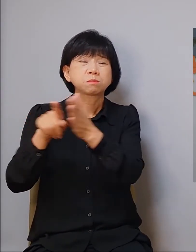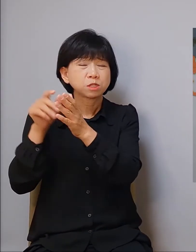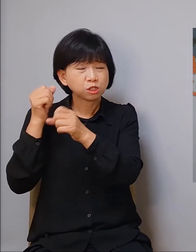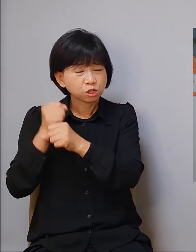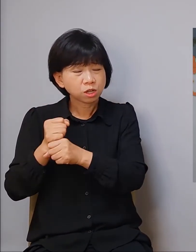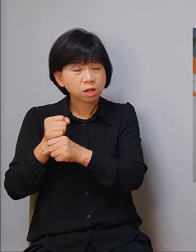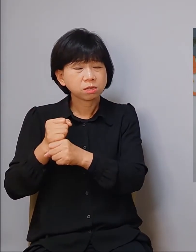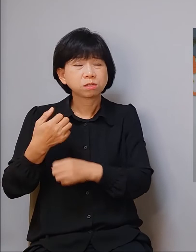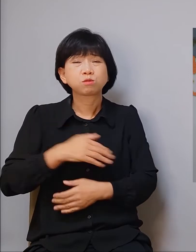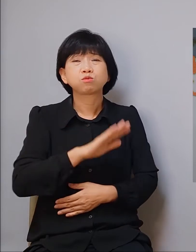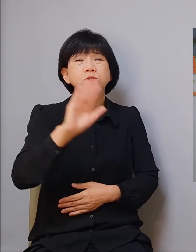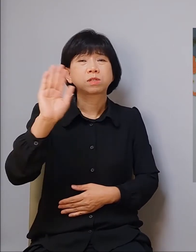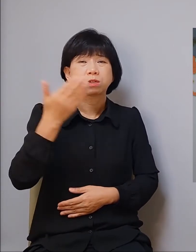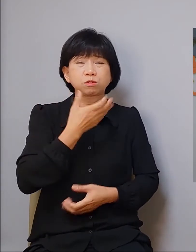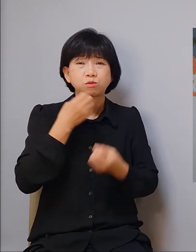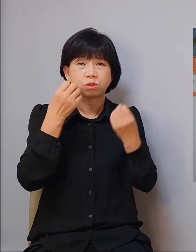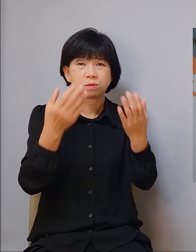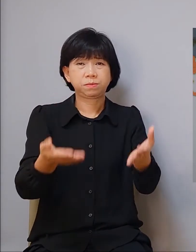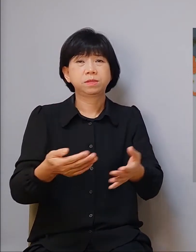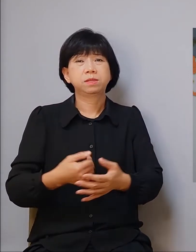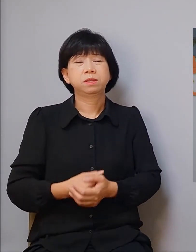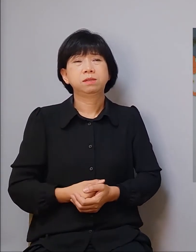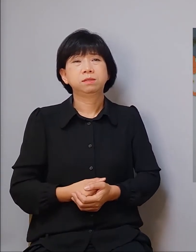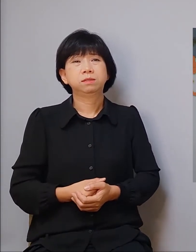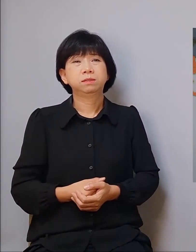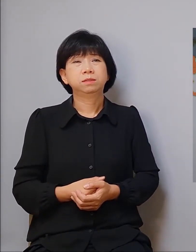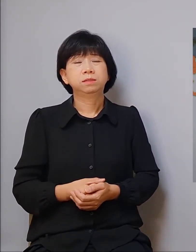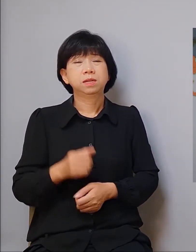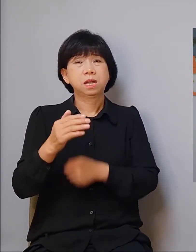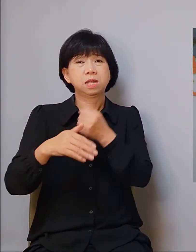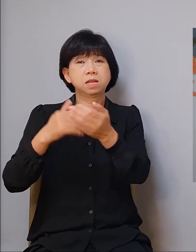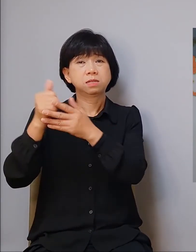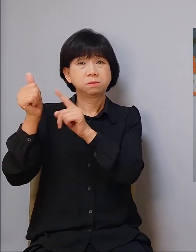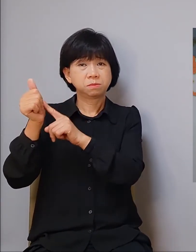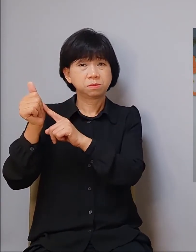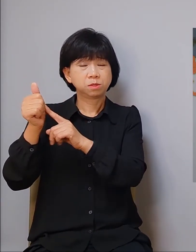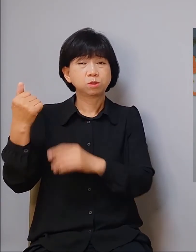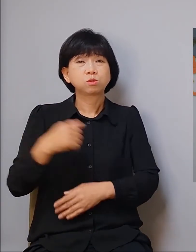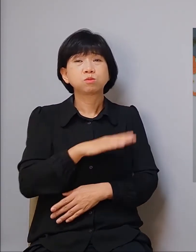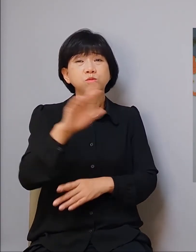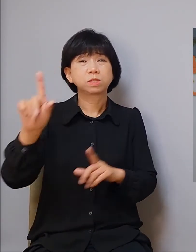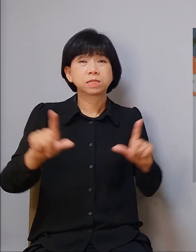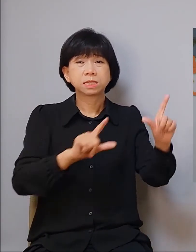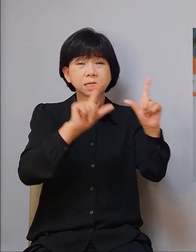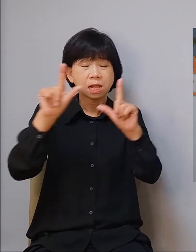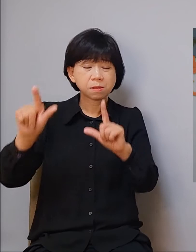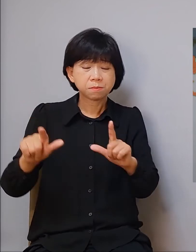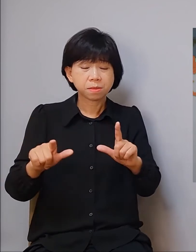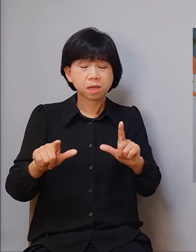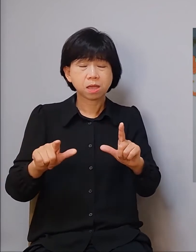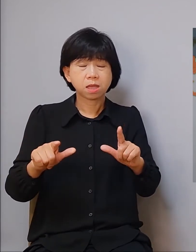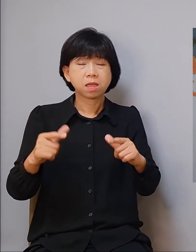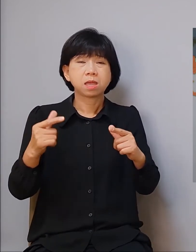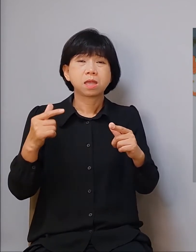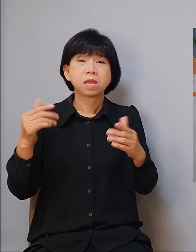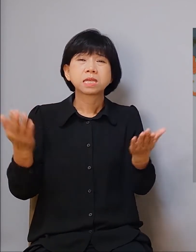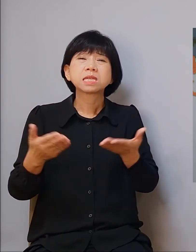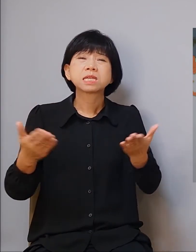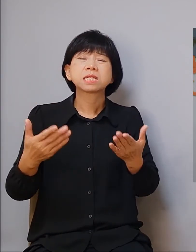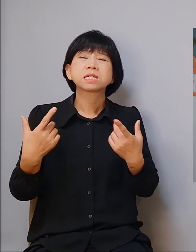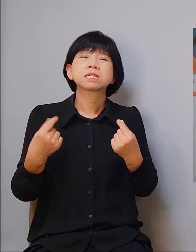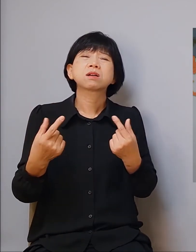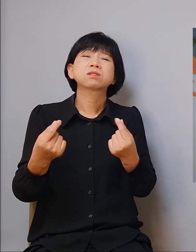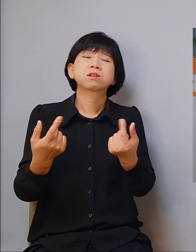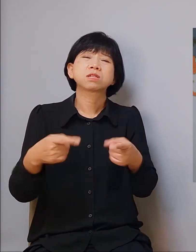신뢰하시는 우리 모두가 되시기를 축원합니다. 하나님은 여전히 우리의 삶 속에서 일하고 계십니다. 임마누엘, 우리와 함께